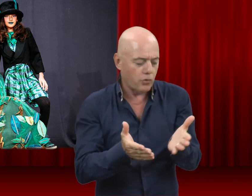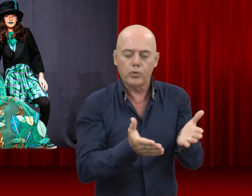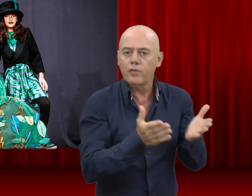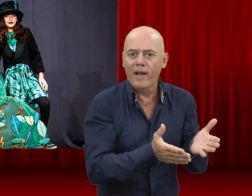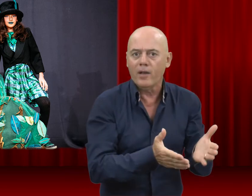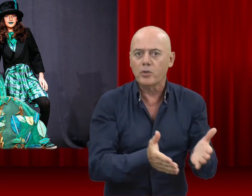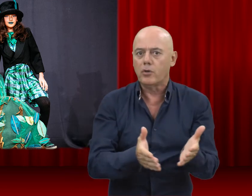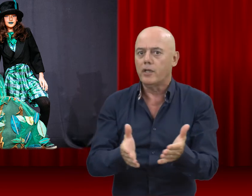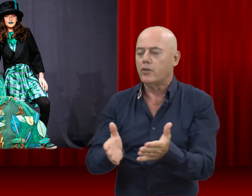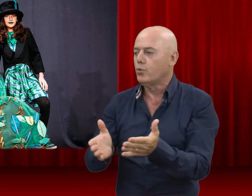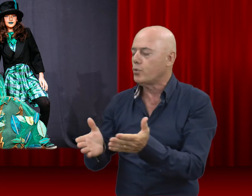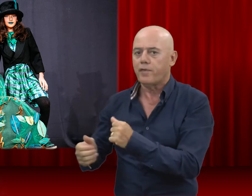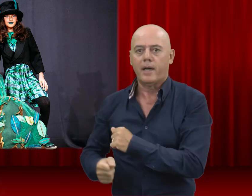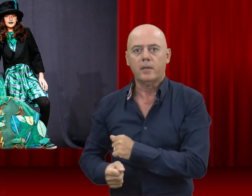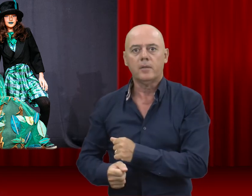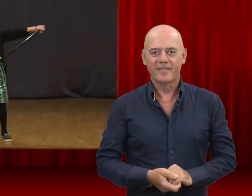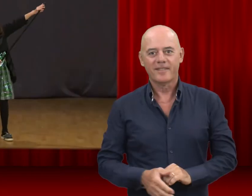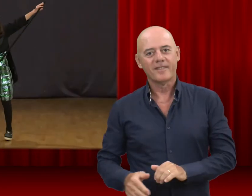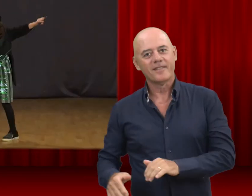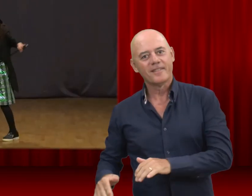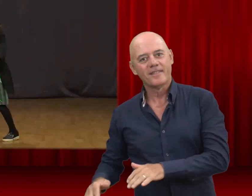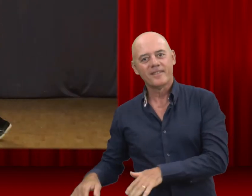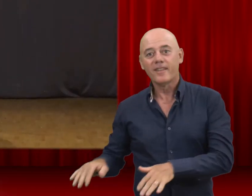cosa era giusto fare e cosa non era giusto fare.